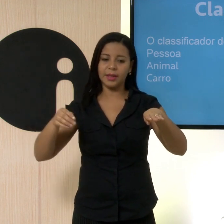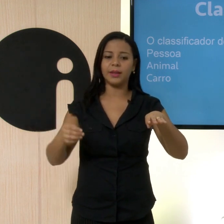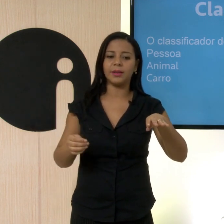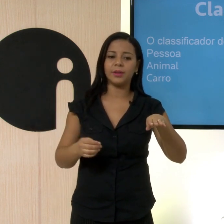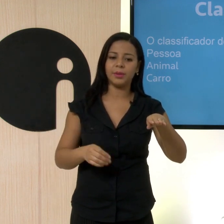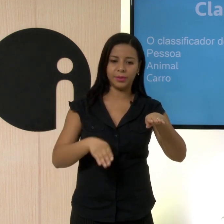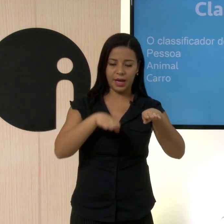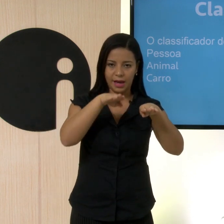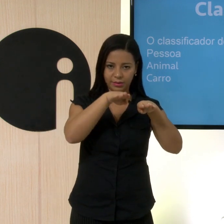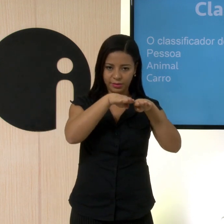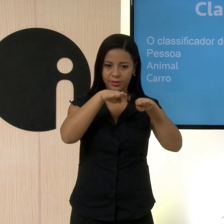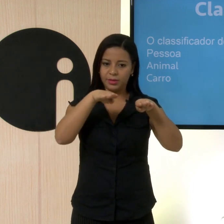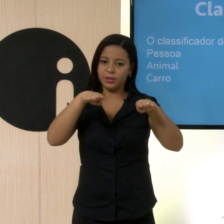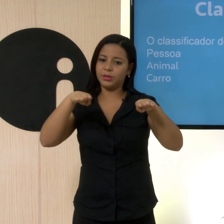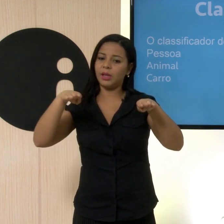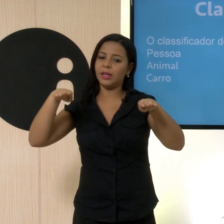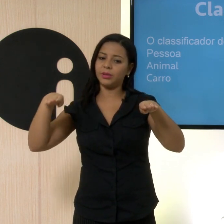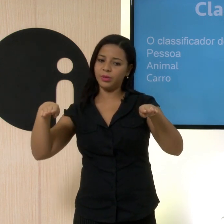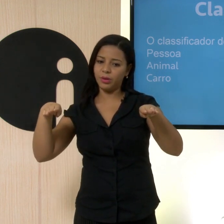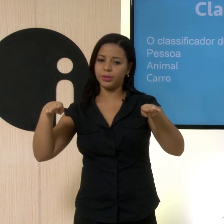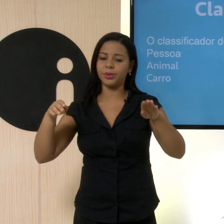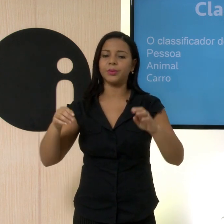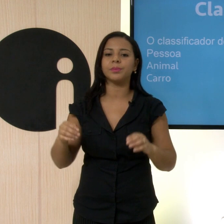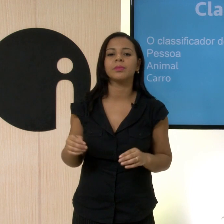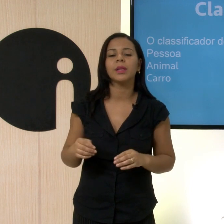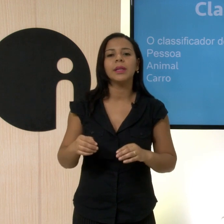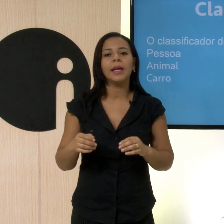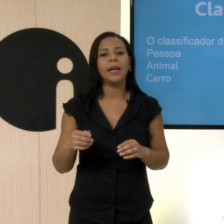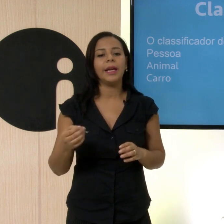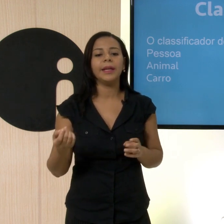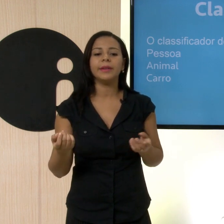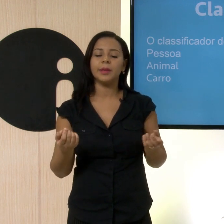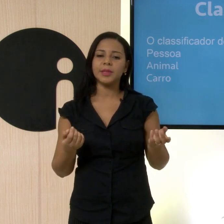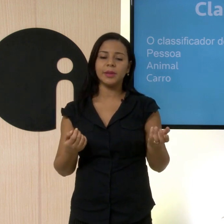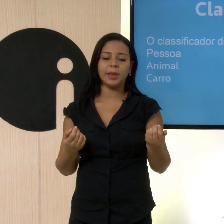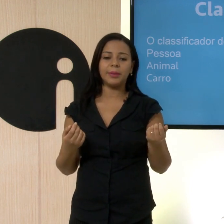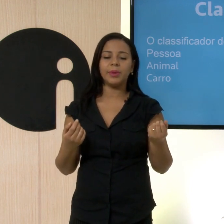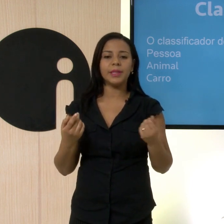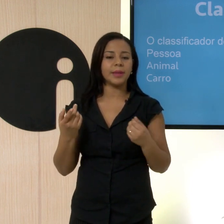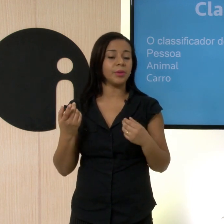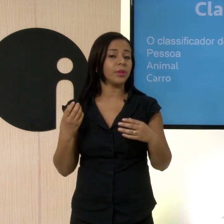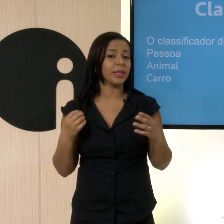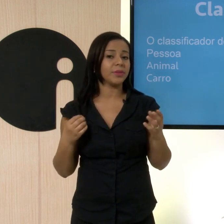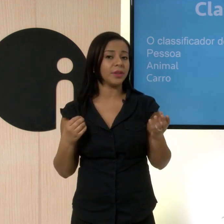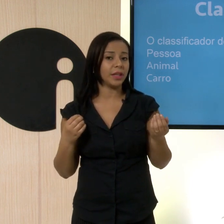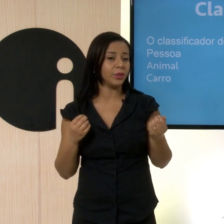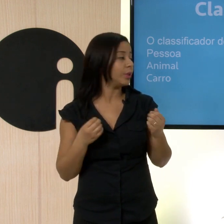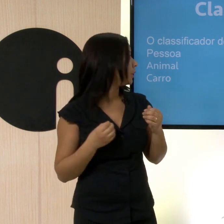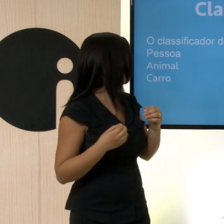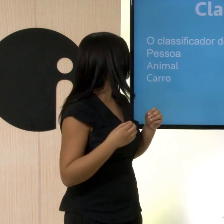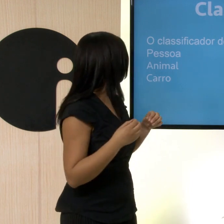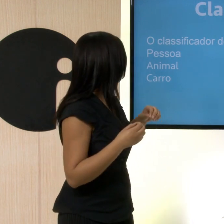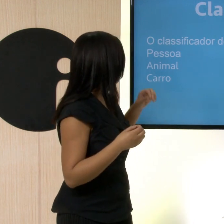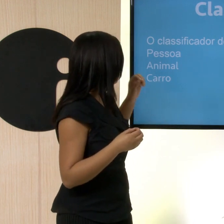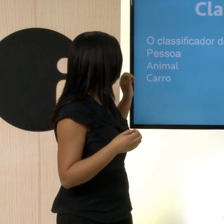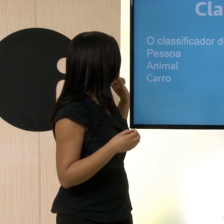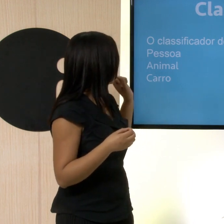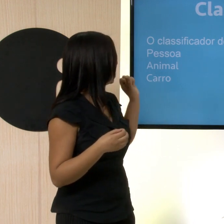assim. Um carro do lado do outro. Temos também, por exemplo, o classificador